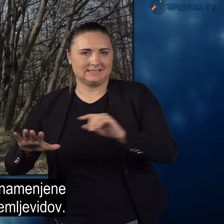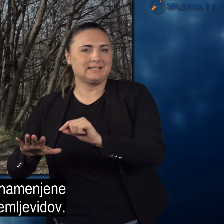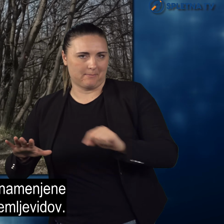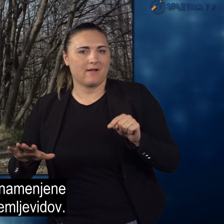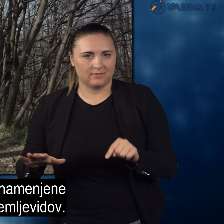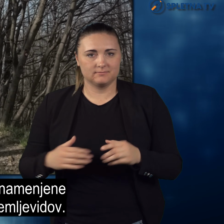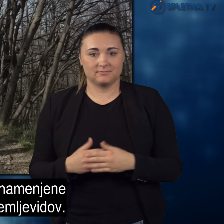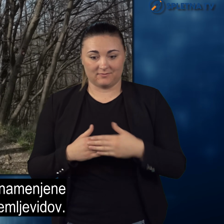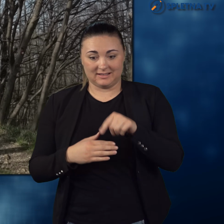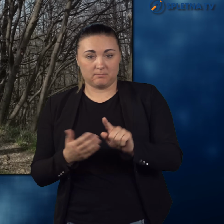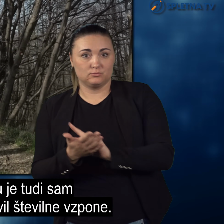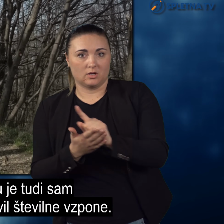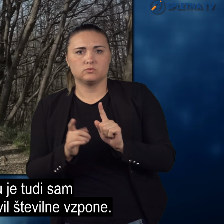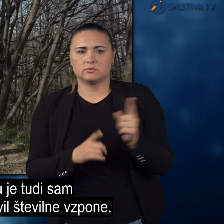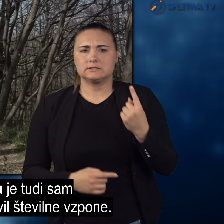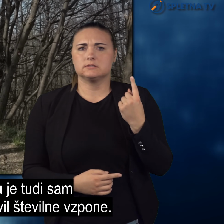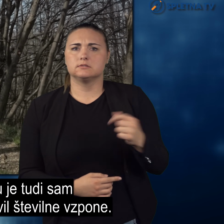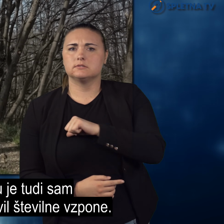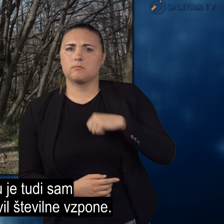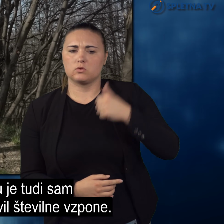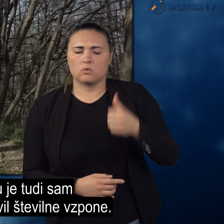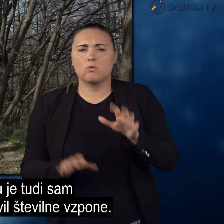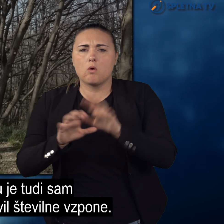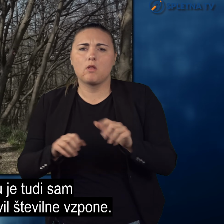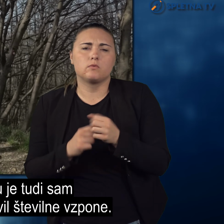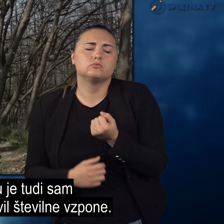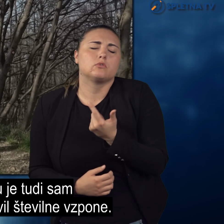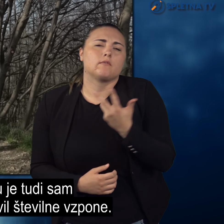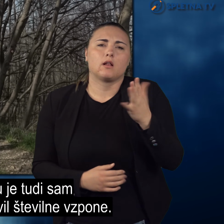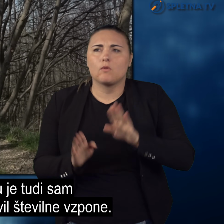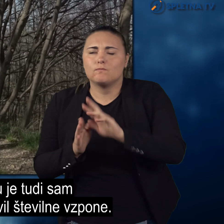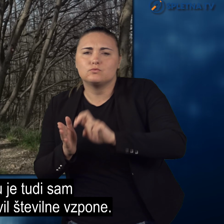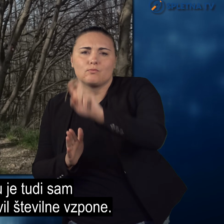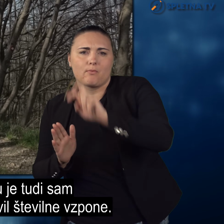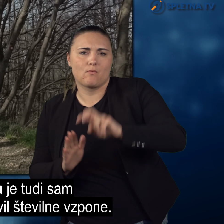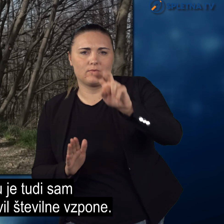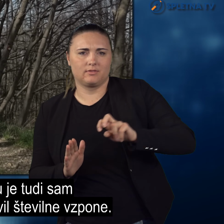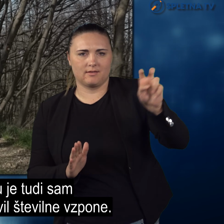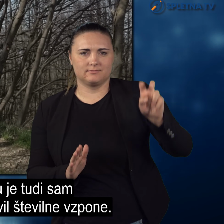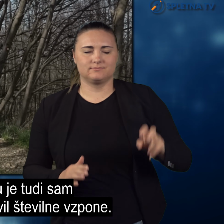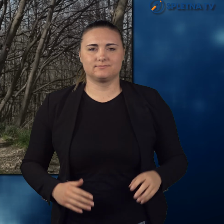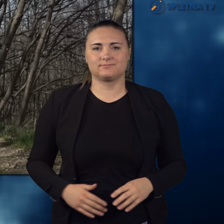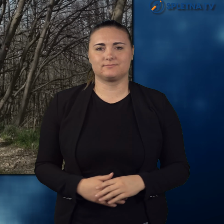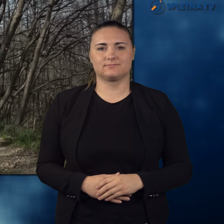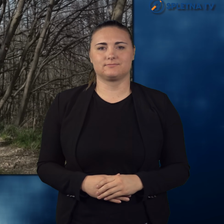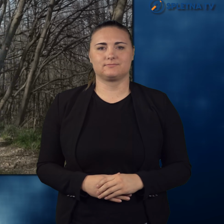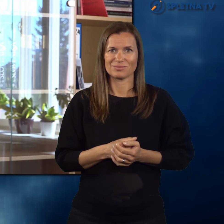zemljevidov. V tem času je tudi sam samostojno opravil številne vzpone.